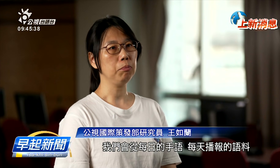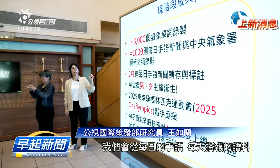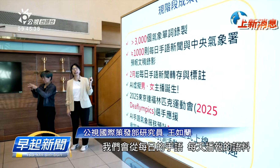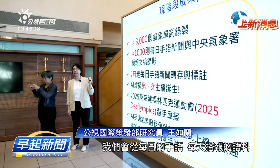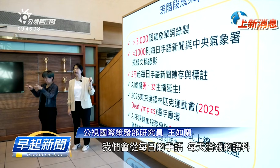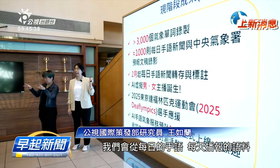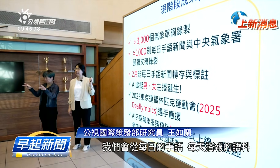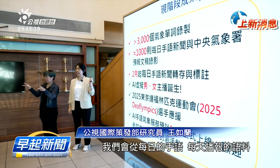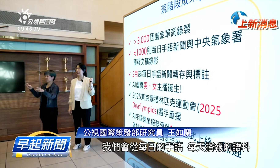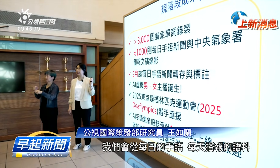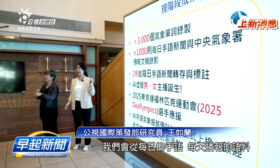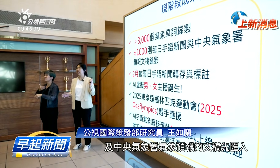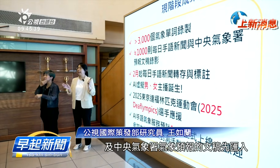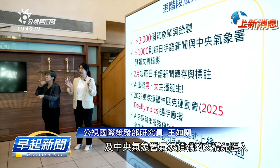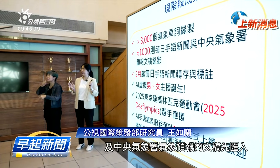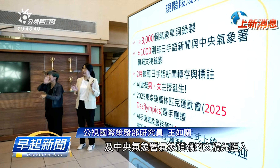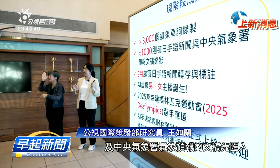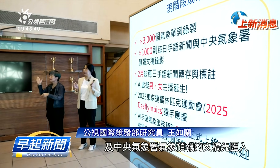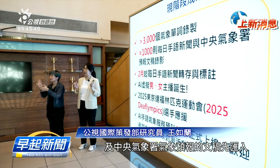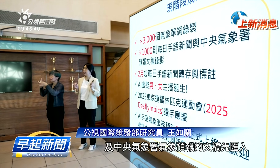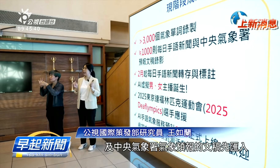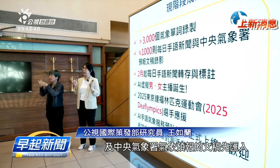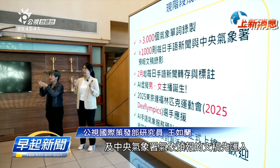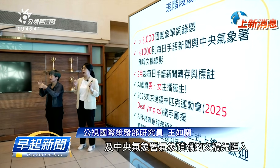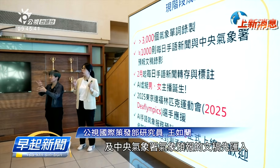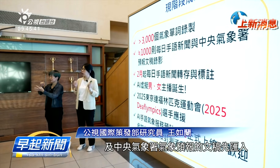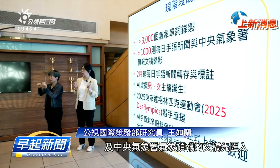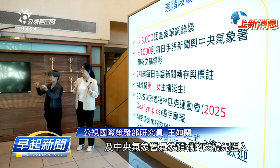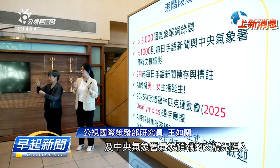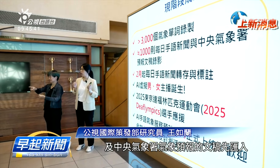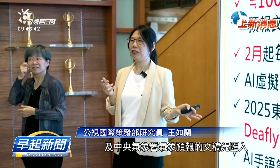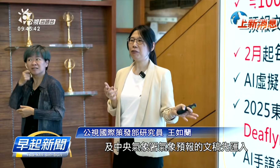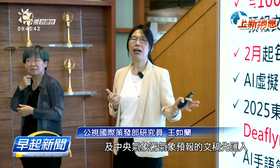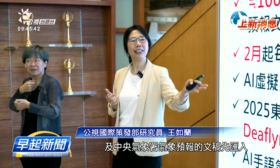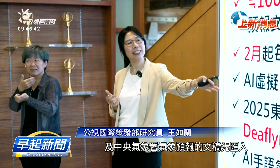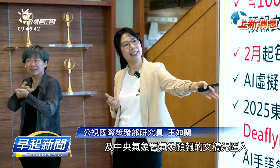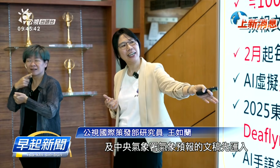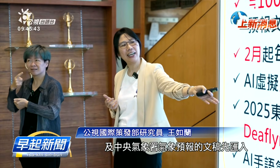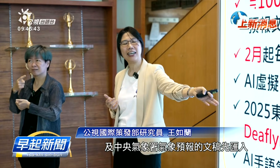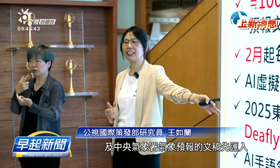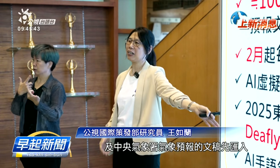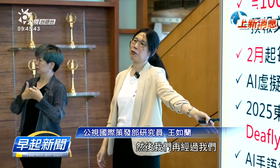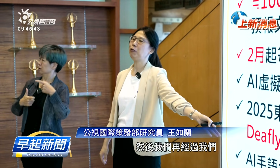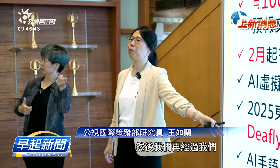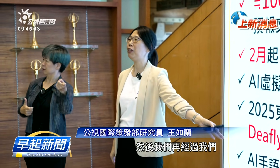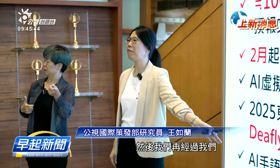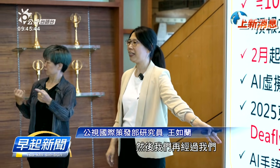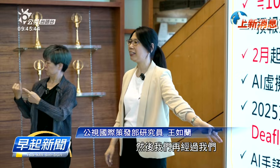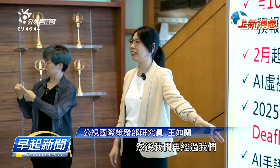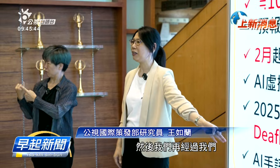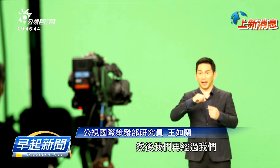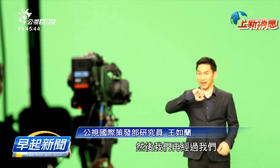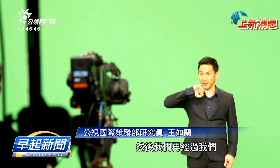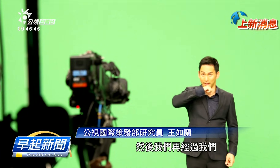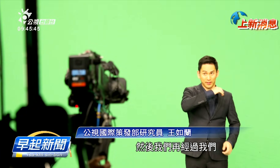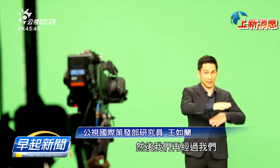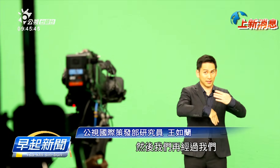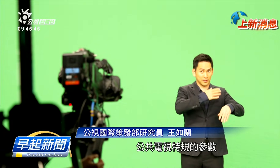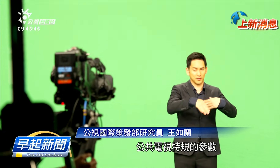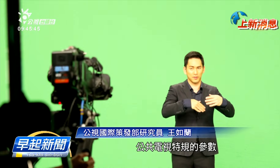播报的语料，以及中央气象署气象预报的文稿先汇入，然后我们再经过我们公共电视